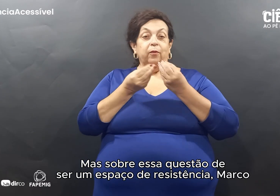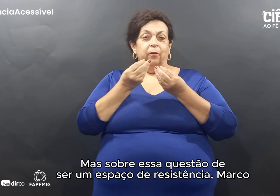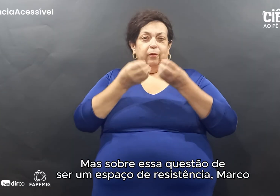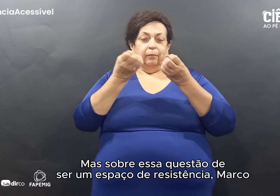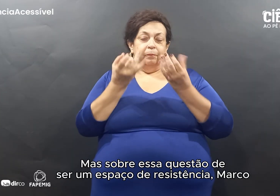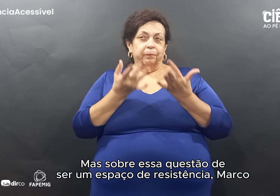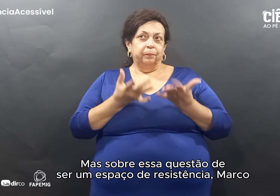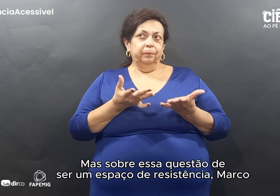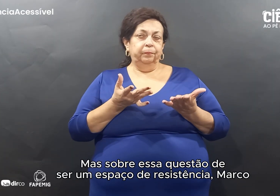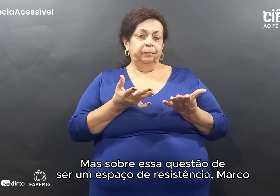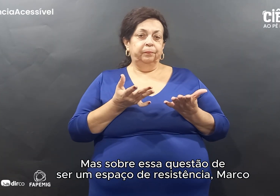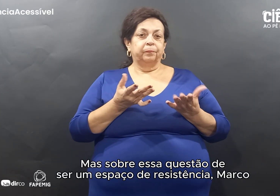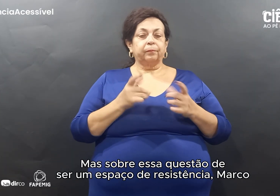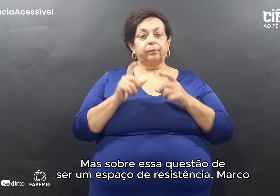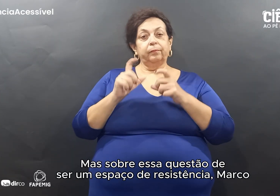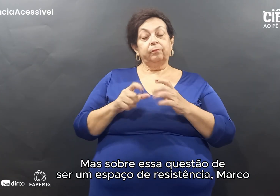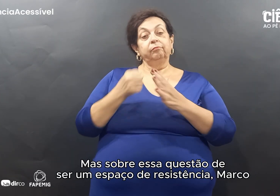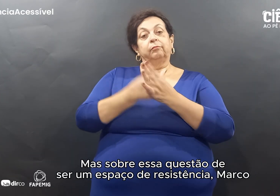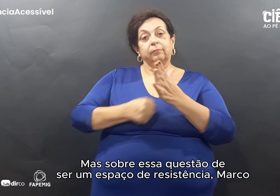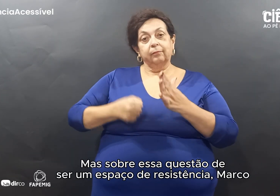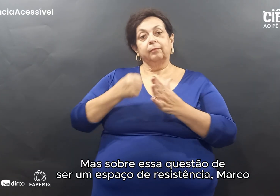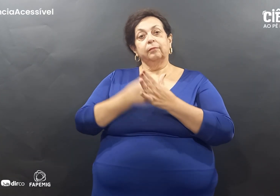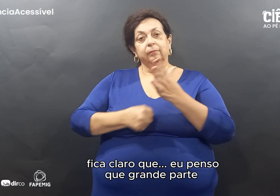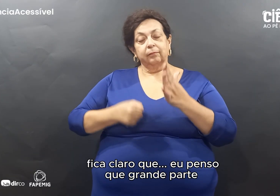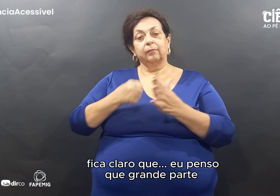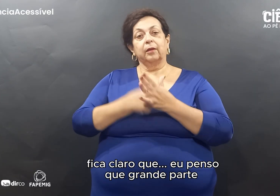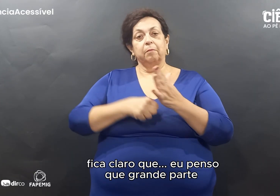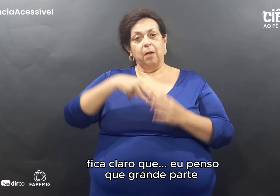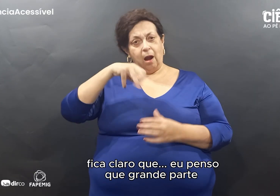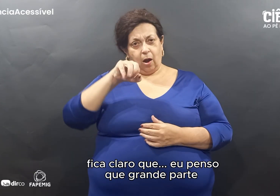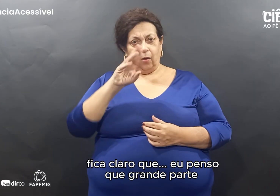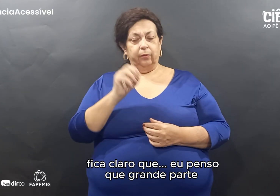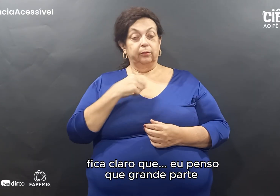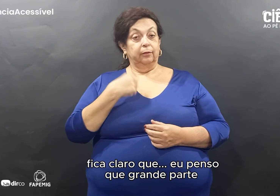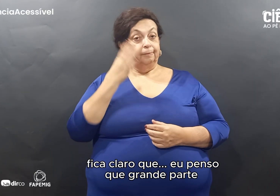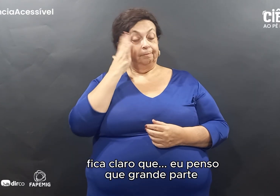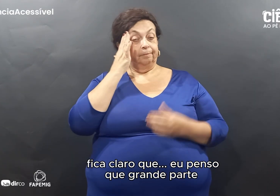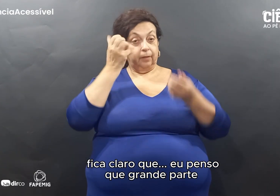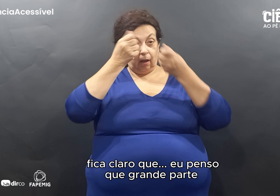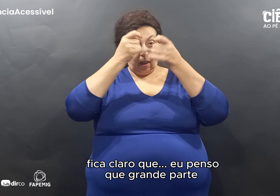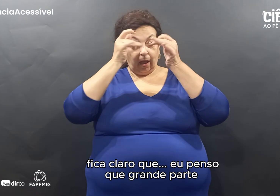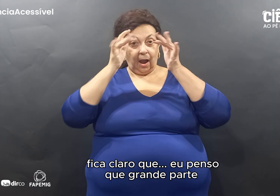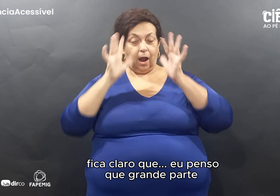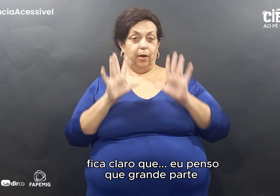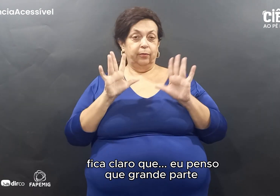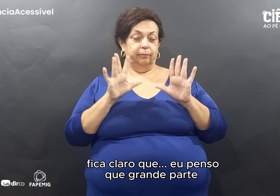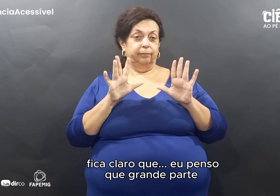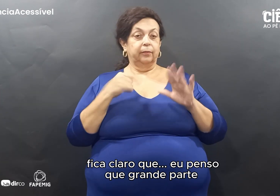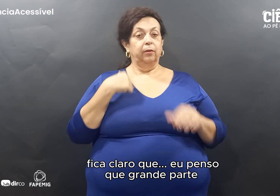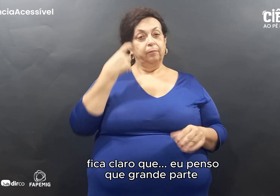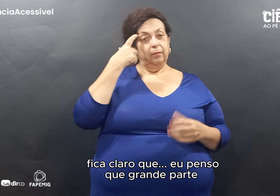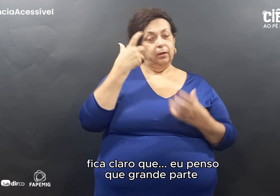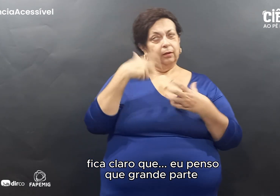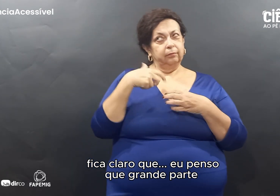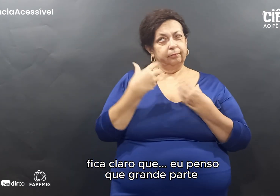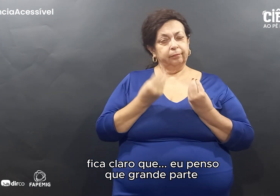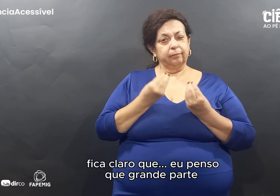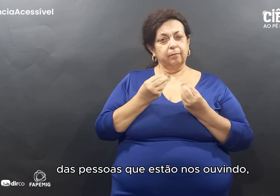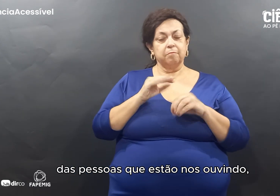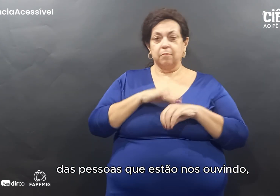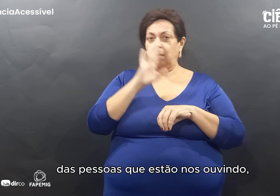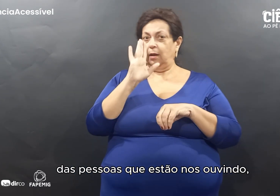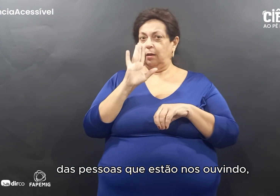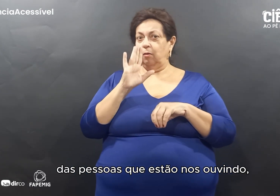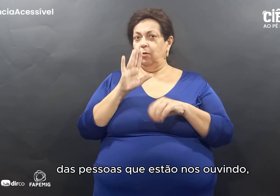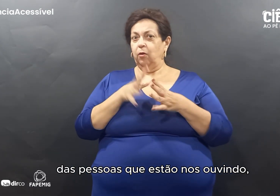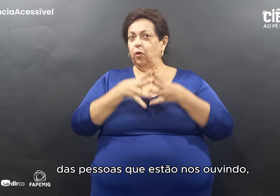de ser um espaço de resistência, Marco, fica claro, né, que eu penso que grande parte aí